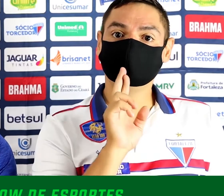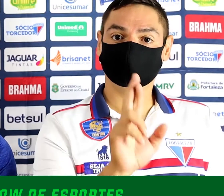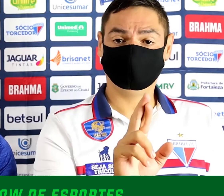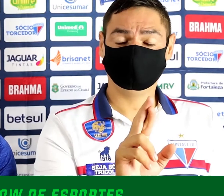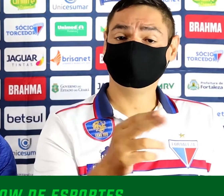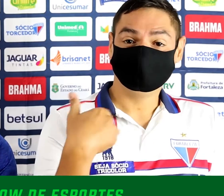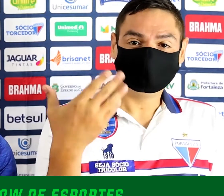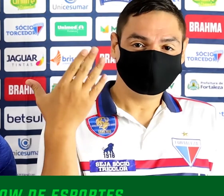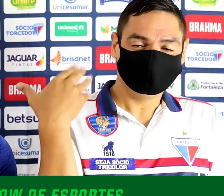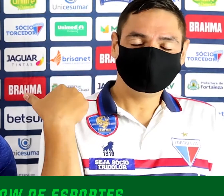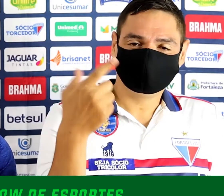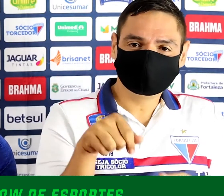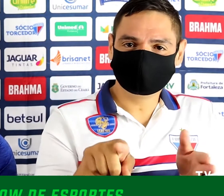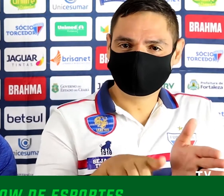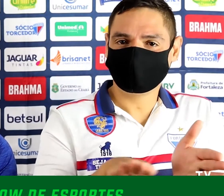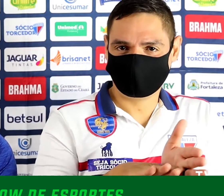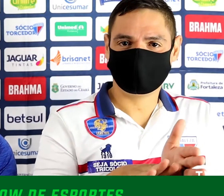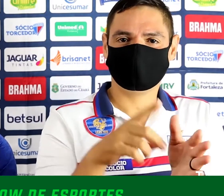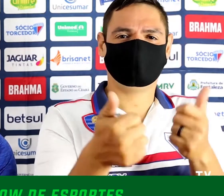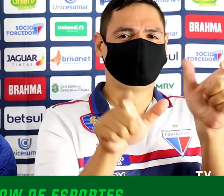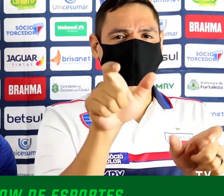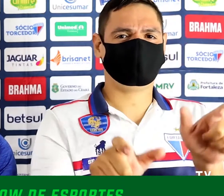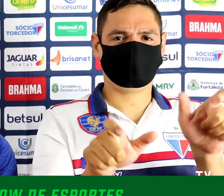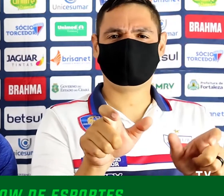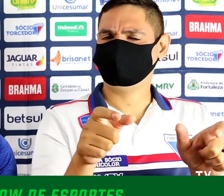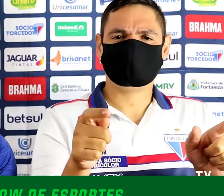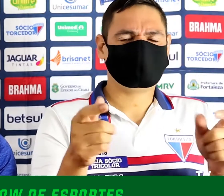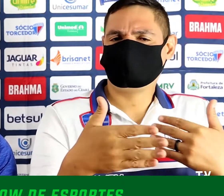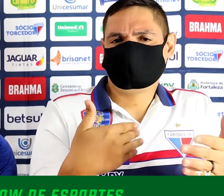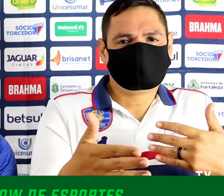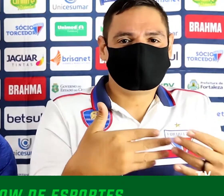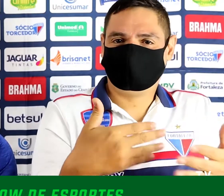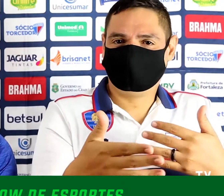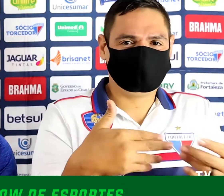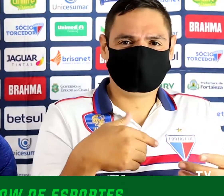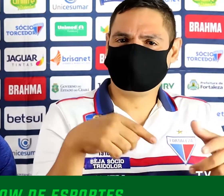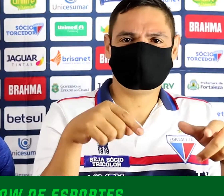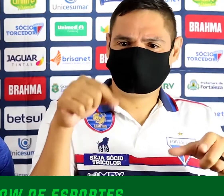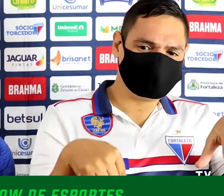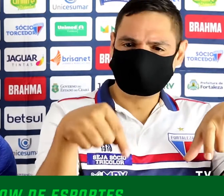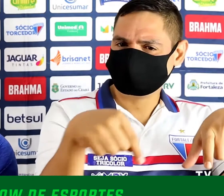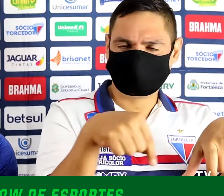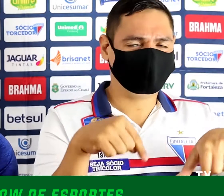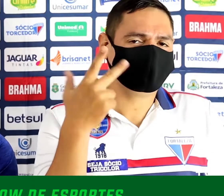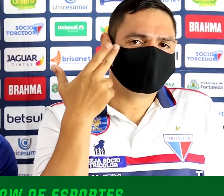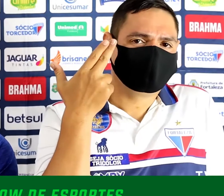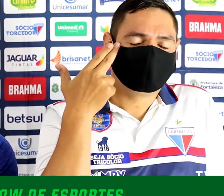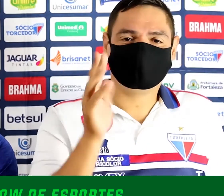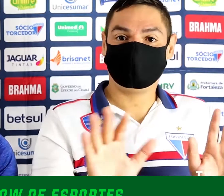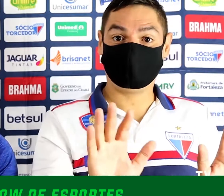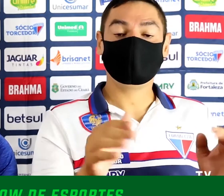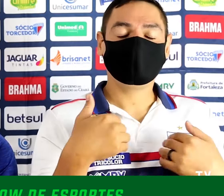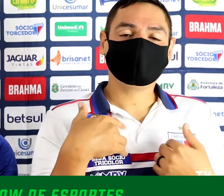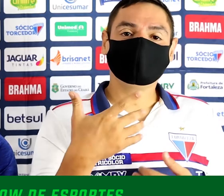desde que eu cheguei, eu gosto de jogar ali em qualquer posição. Não tem essa de lado ou preferência. Me sinto um